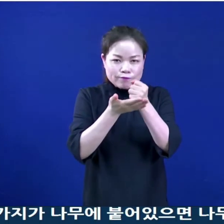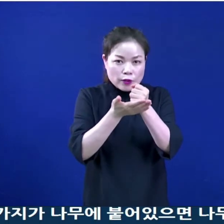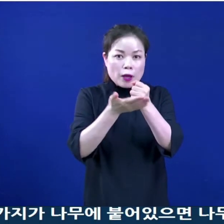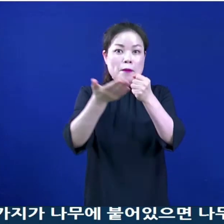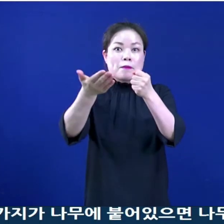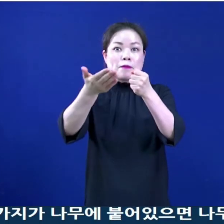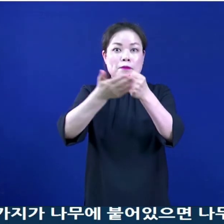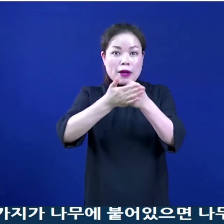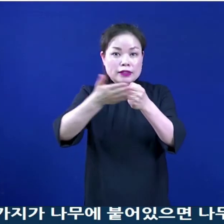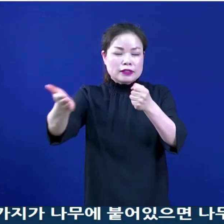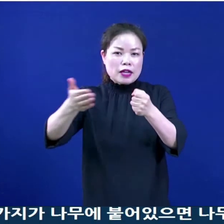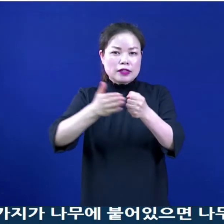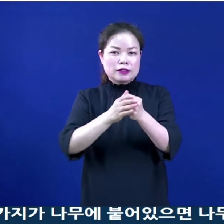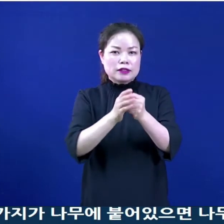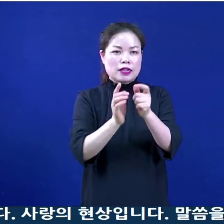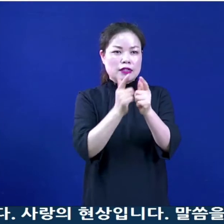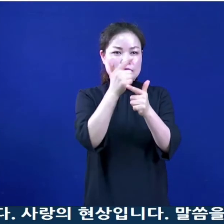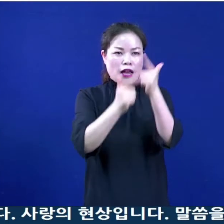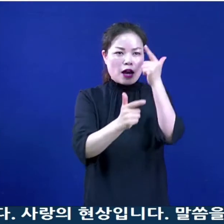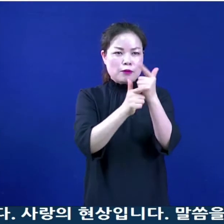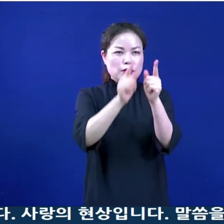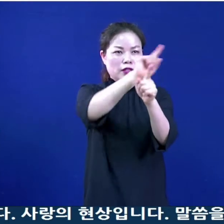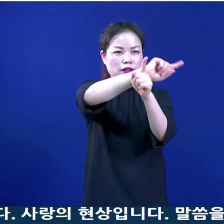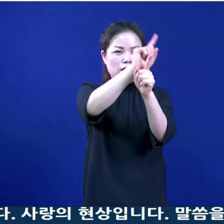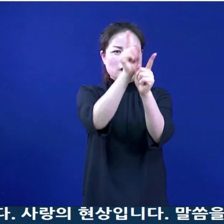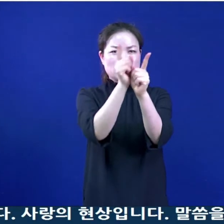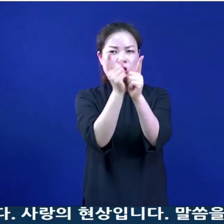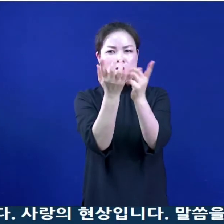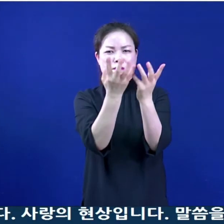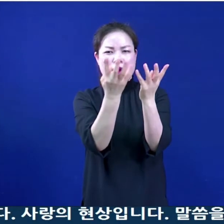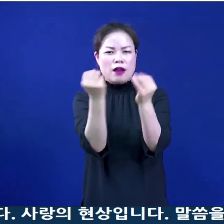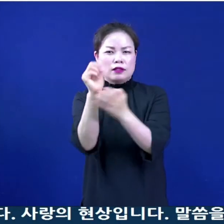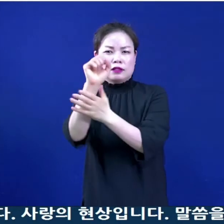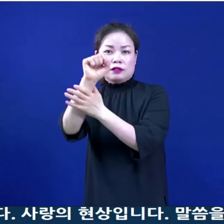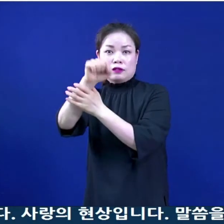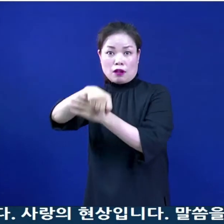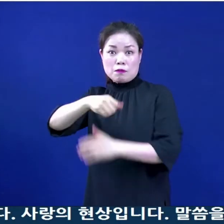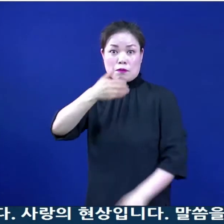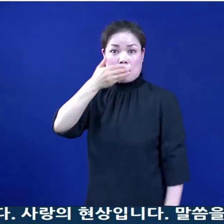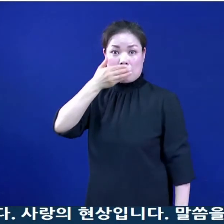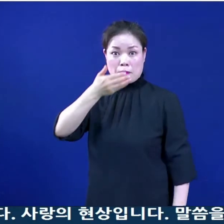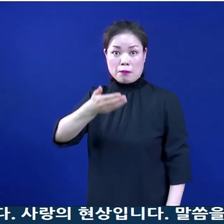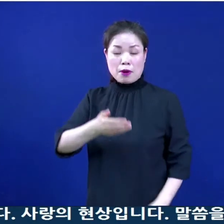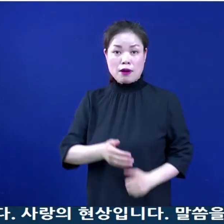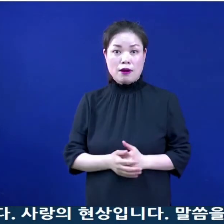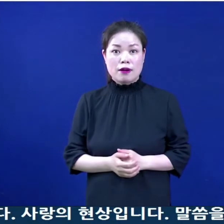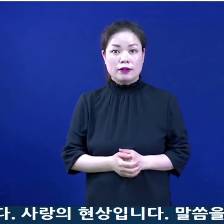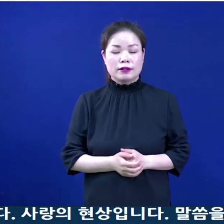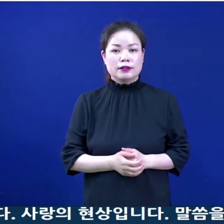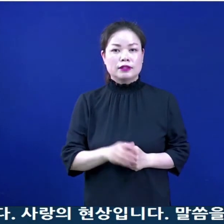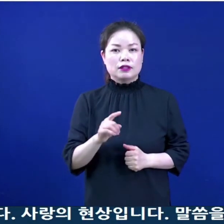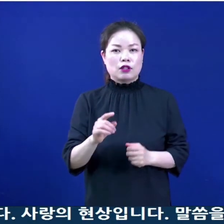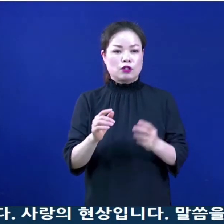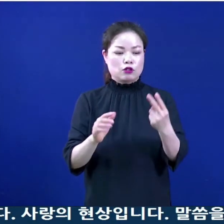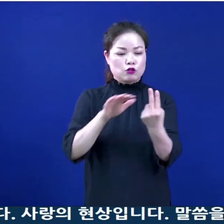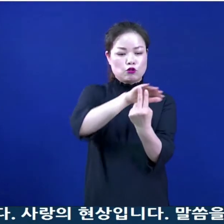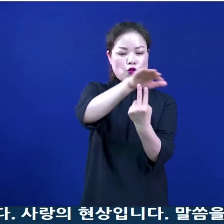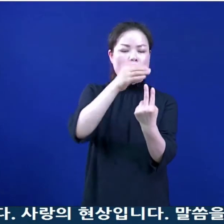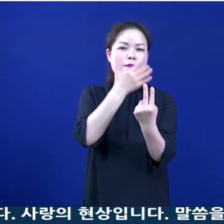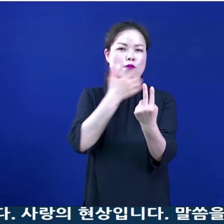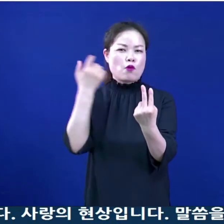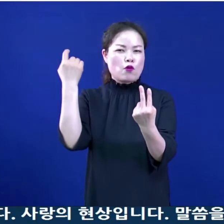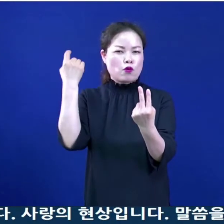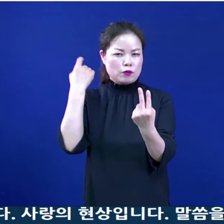때문에 나무에 붙어 있는 가지들은 많은 열매를 맺을 수 있다고 얘기하는 겁니다. 이게 요한복음이 얘기하고